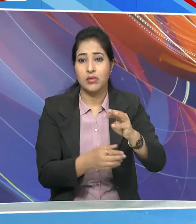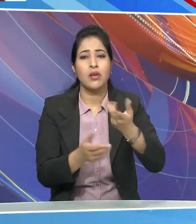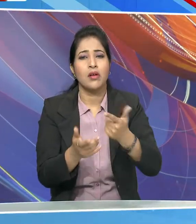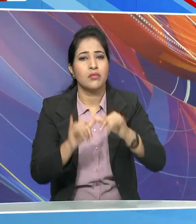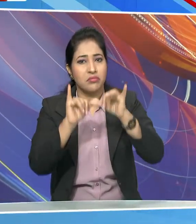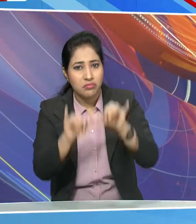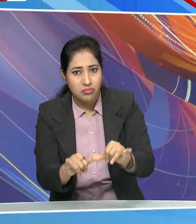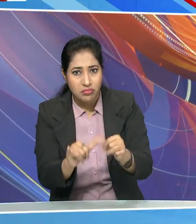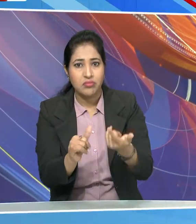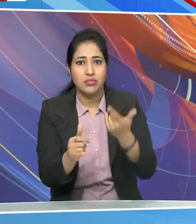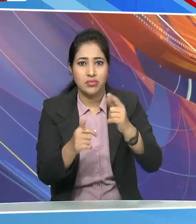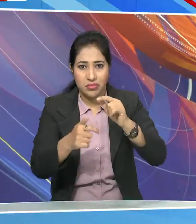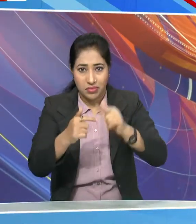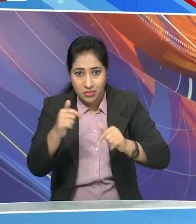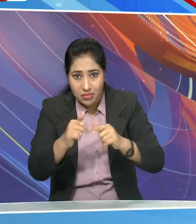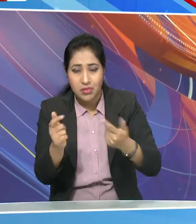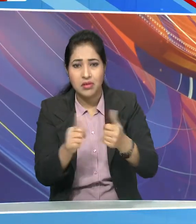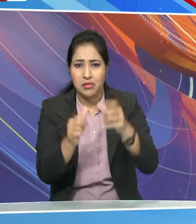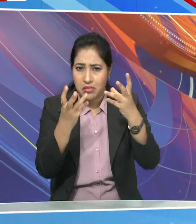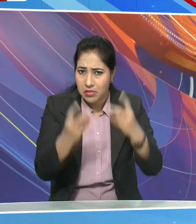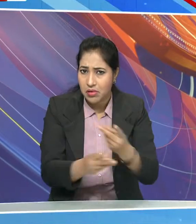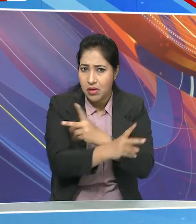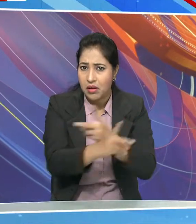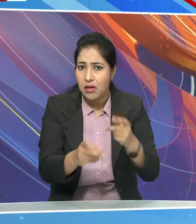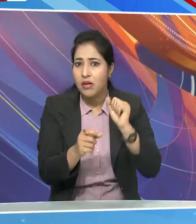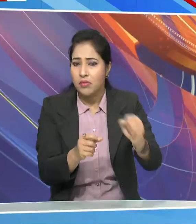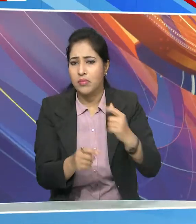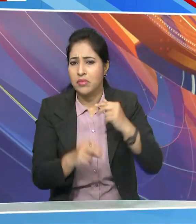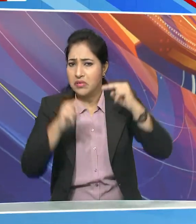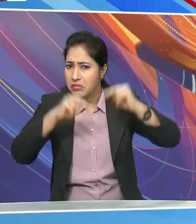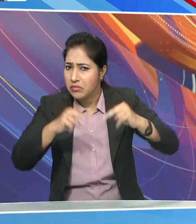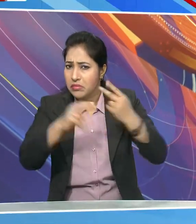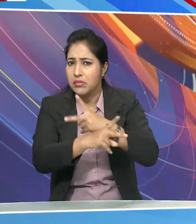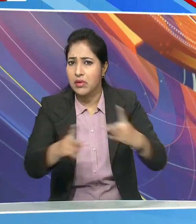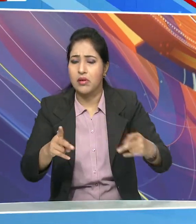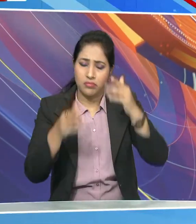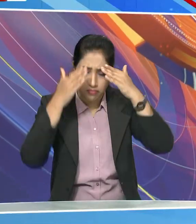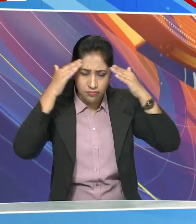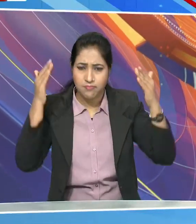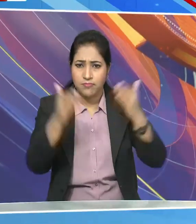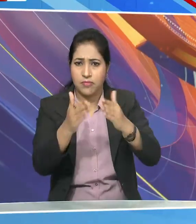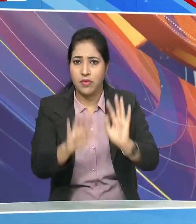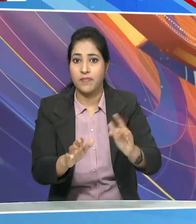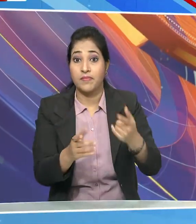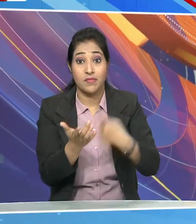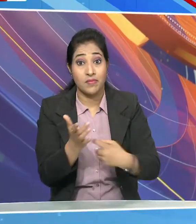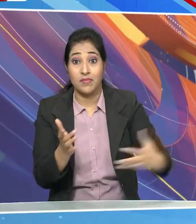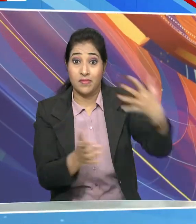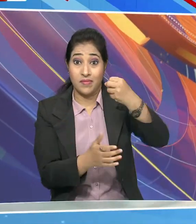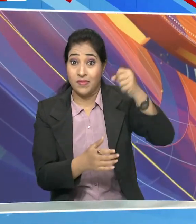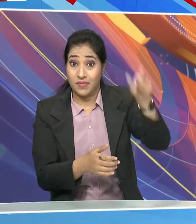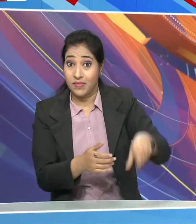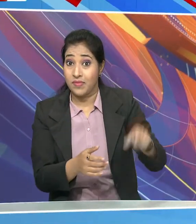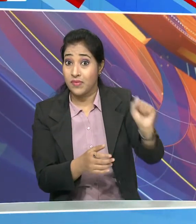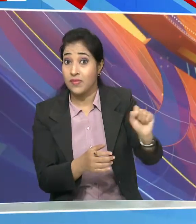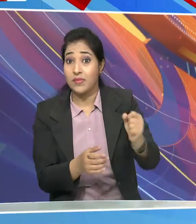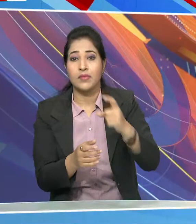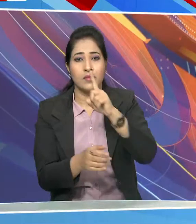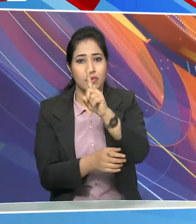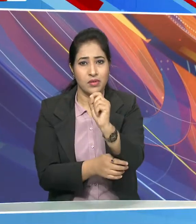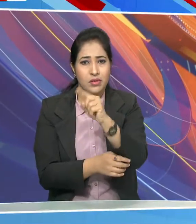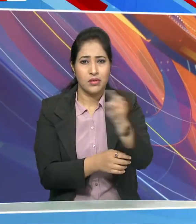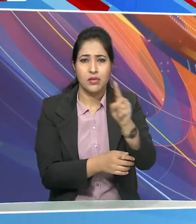राजनीति और भू अर्थशास्त्र की गतिशीलता और जरूर पर केंद्रित होगा राज्य मंत्री 10 और 11 जुलाई को उत्तर